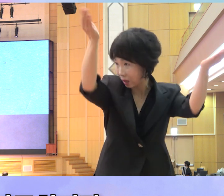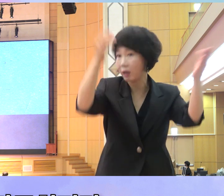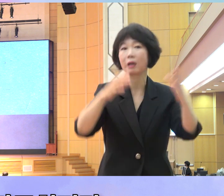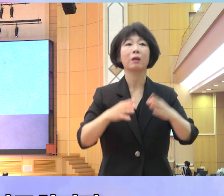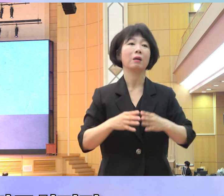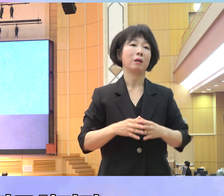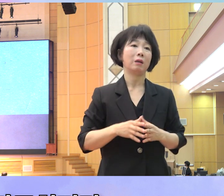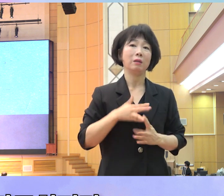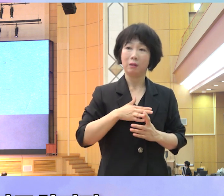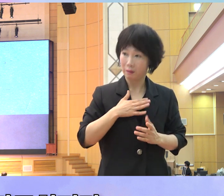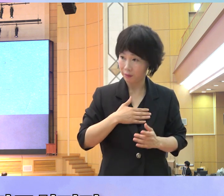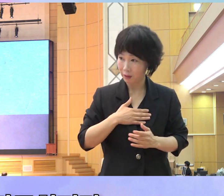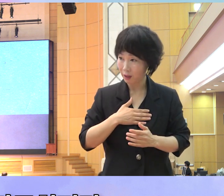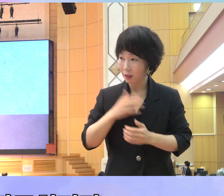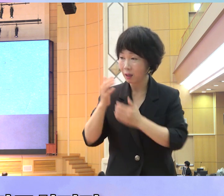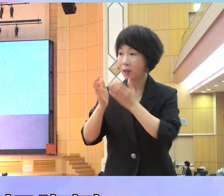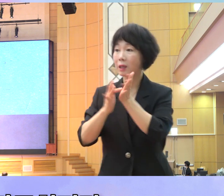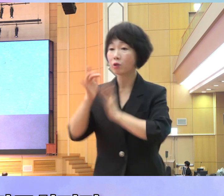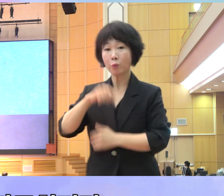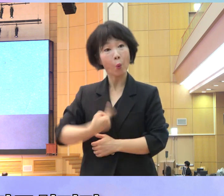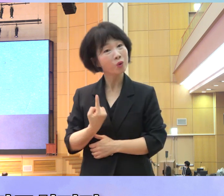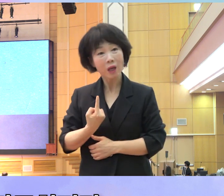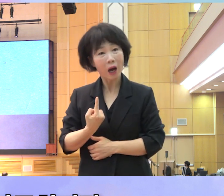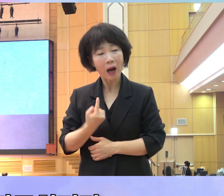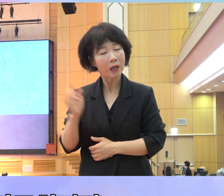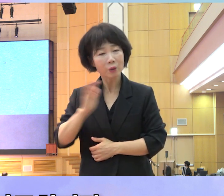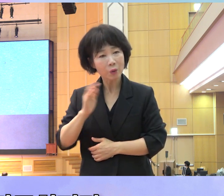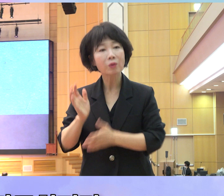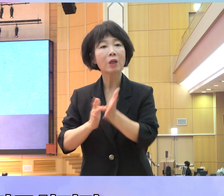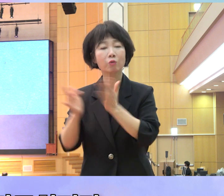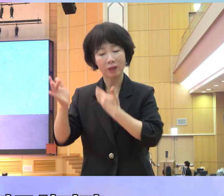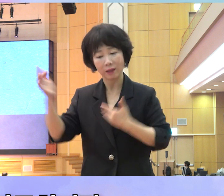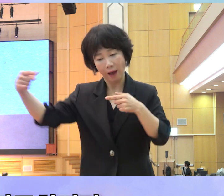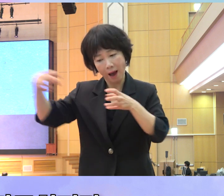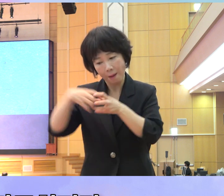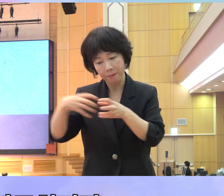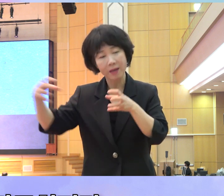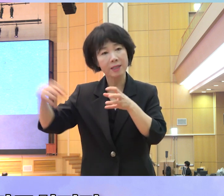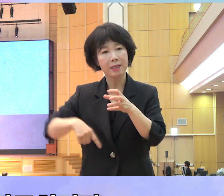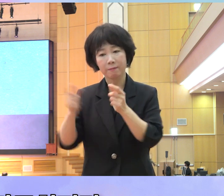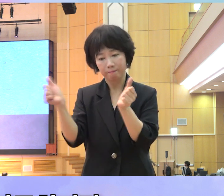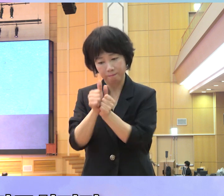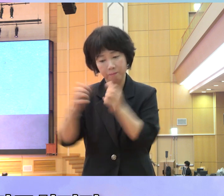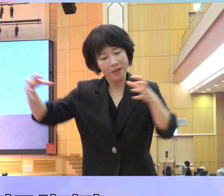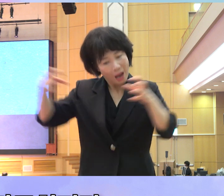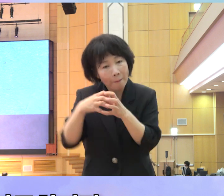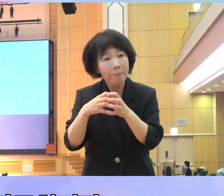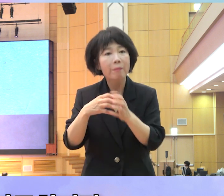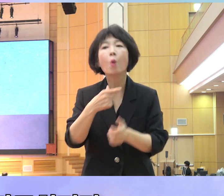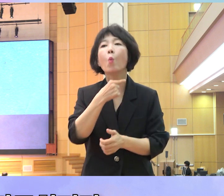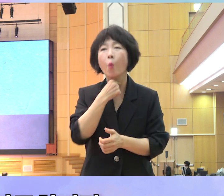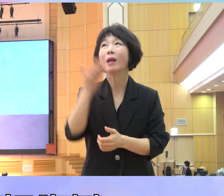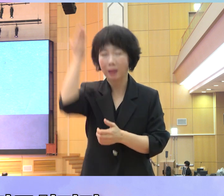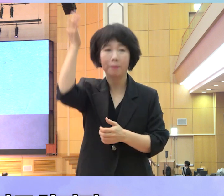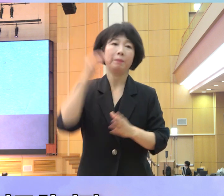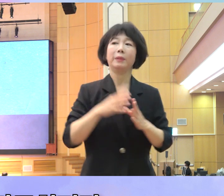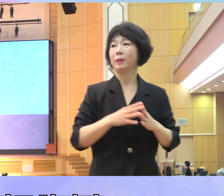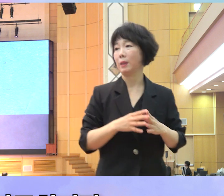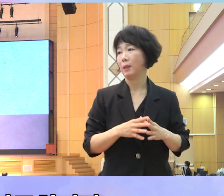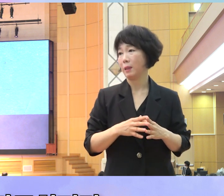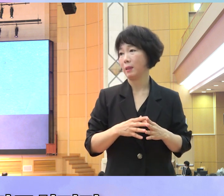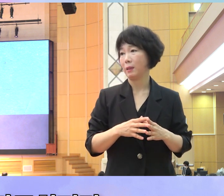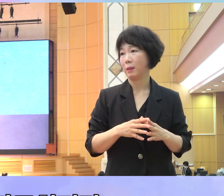함께 동력하기를 원하시는 주님인 거예요. 이런 걸 보면 벌써 예수님도 12명의 제자를 두시고 이 제자들을 통해서